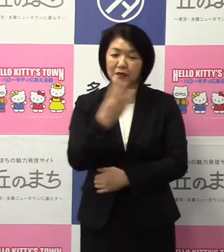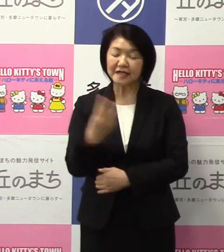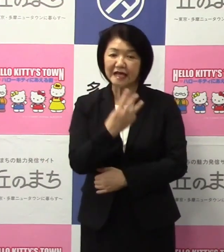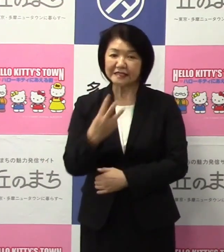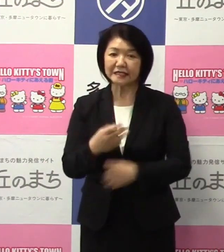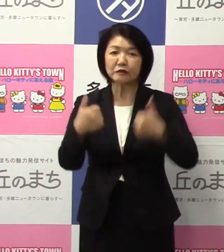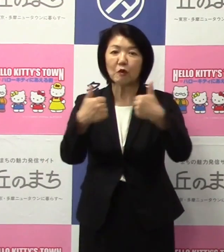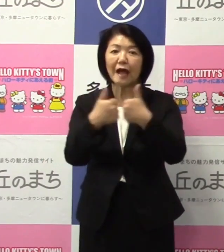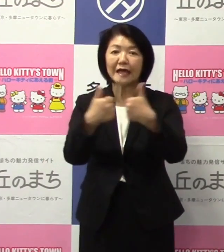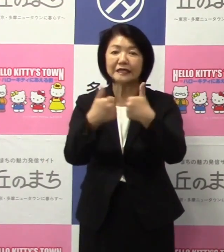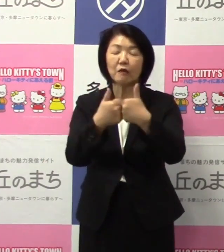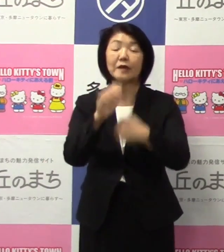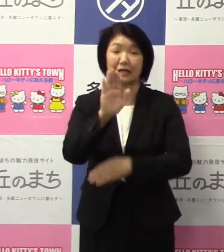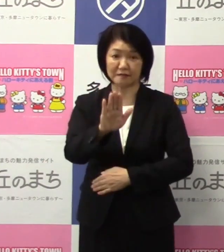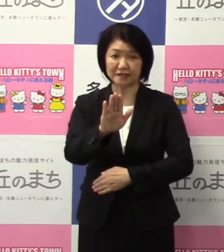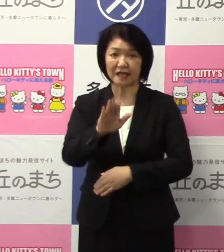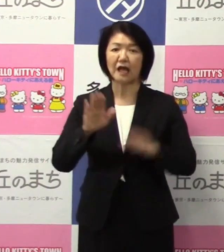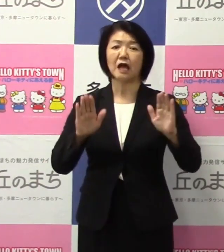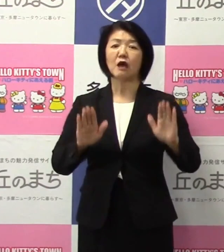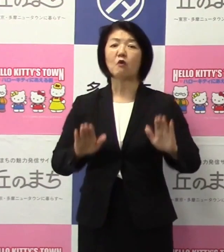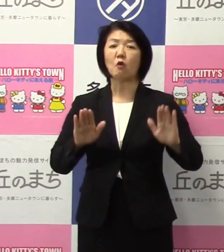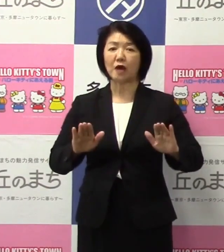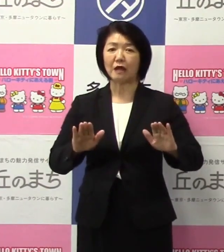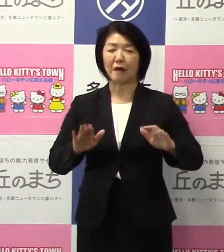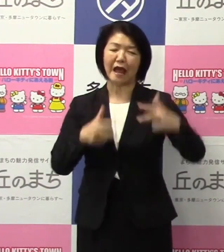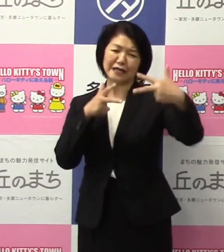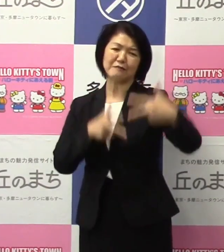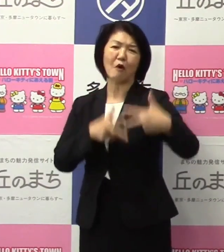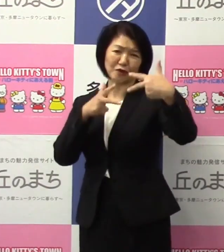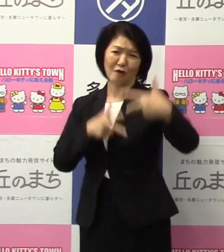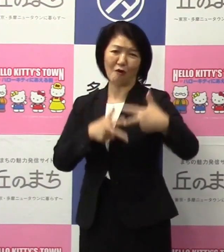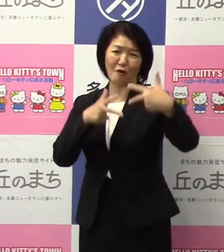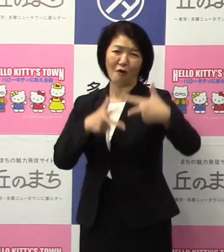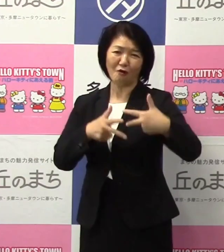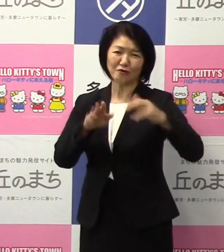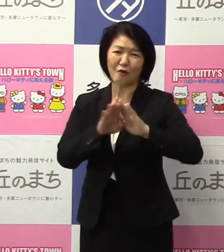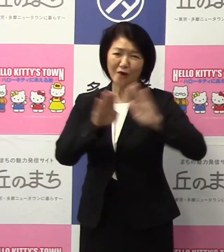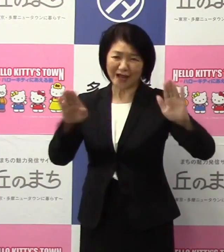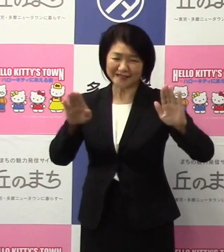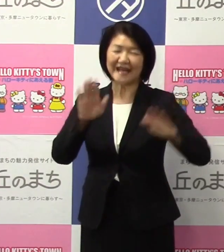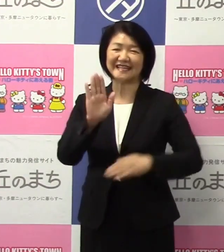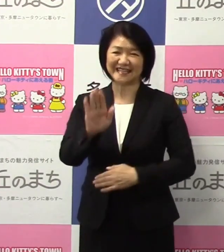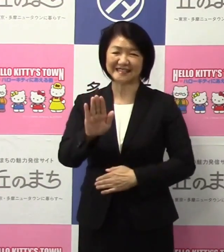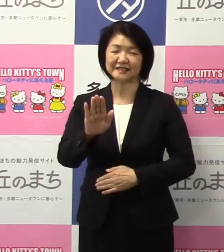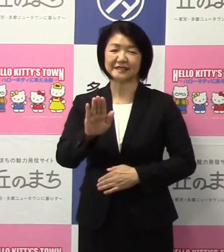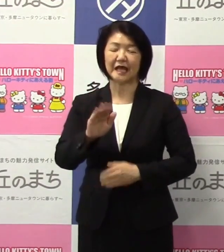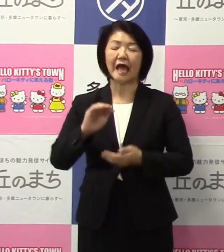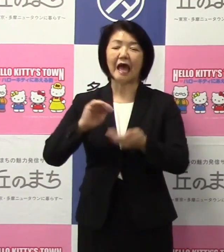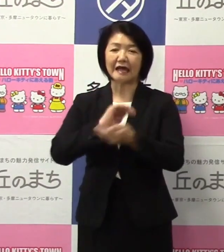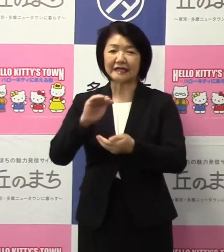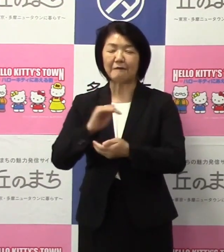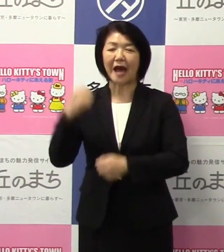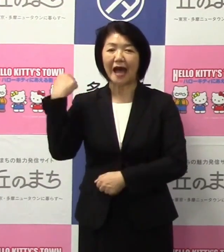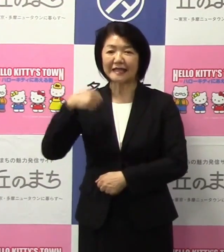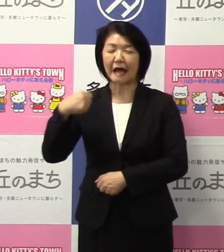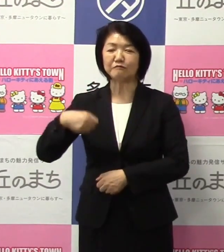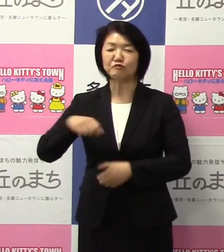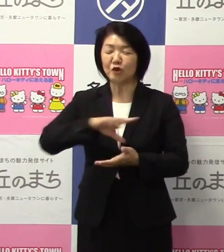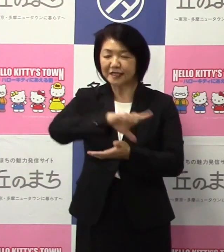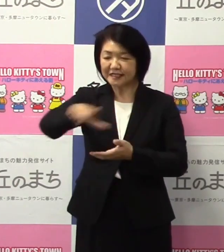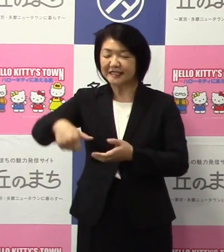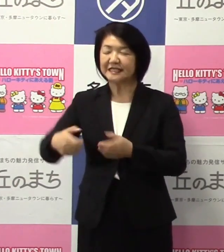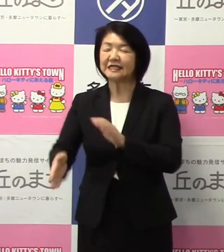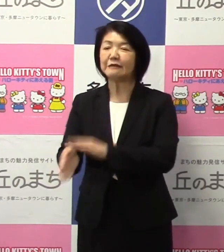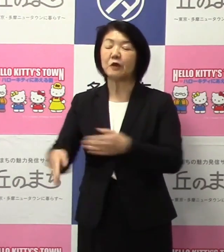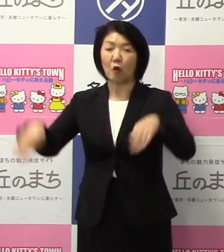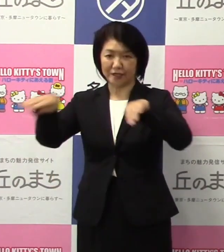。今回はリモートによる開催となる多摩南部地域病院日医